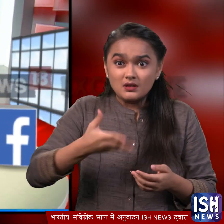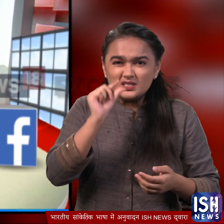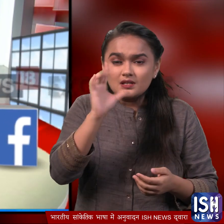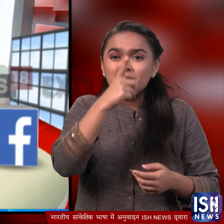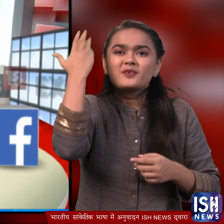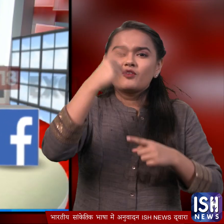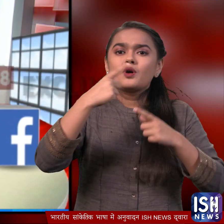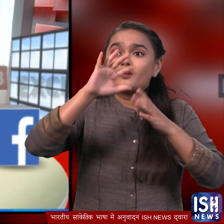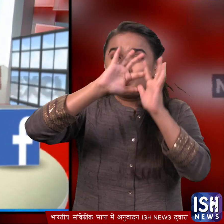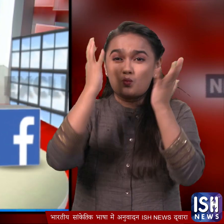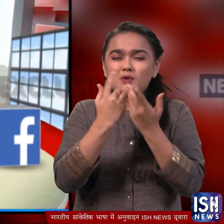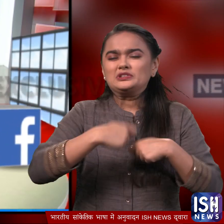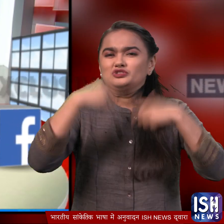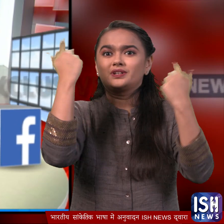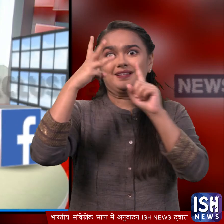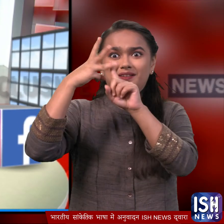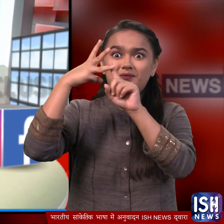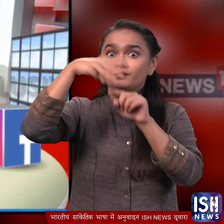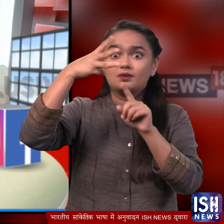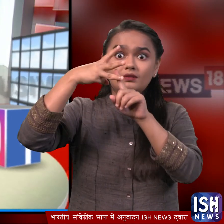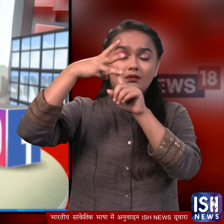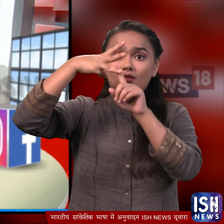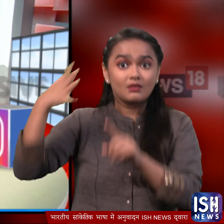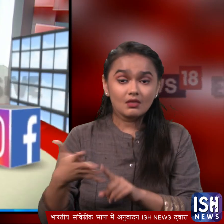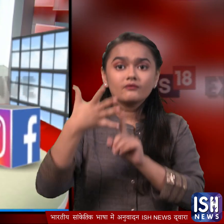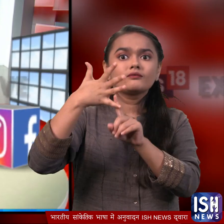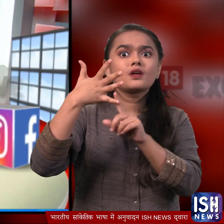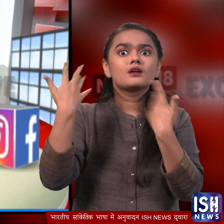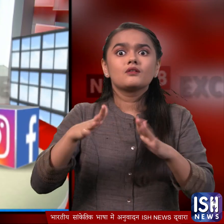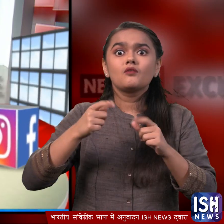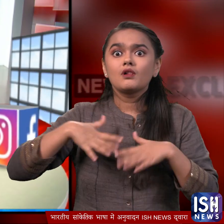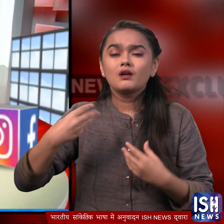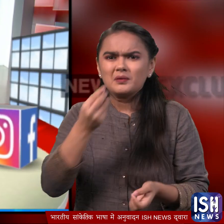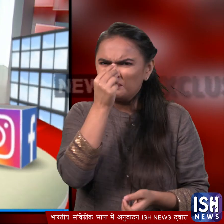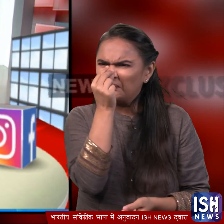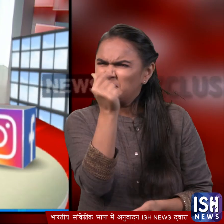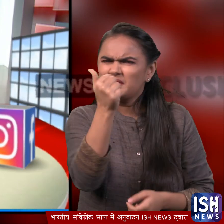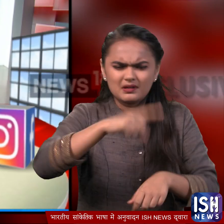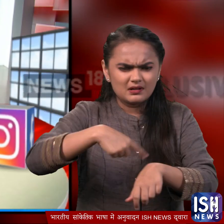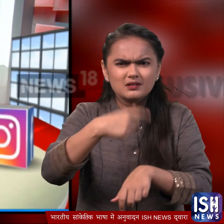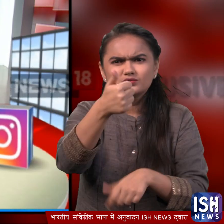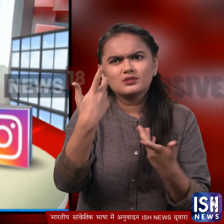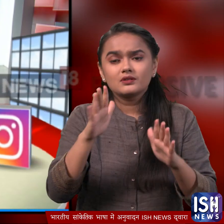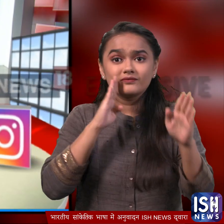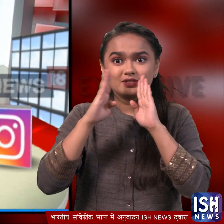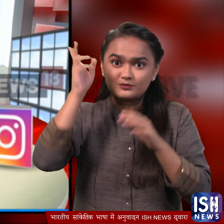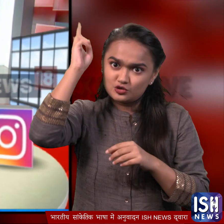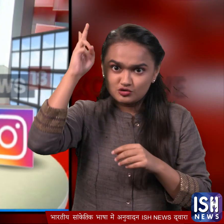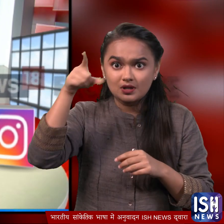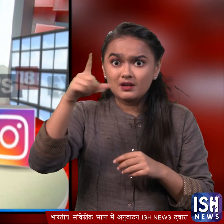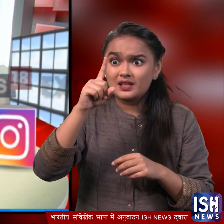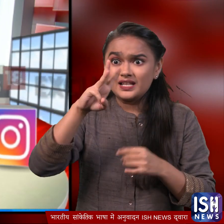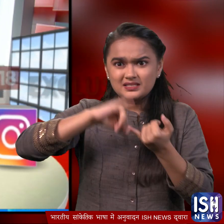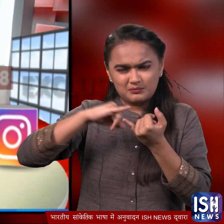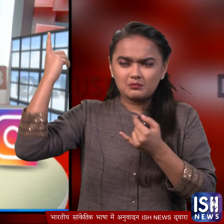इतनी बड़ी थी कि दुनिया के तीसरे सबसे अमीर मार्क ज़करबर्ग 2 पायदान फिसलकर 5वें नंबर पर पहुंच गए। फेसबुक के शेयर पिछले 13